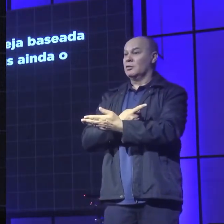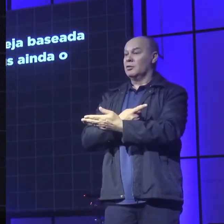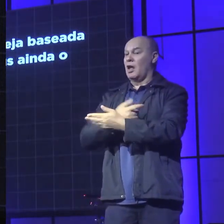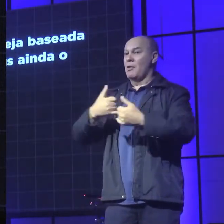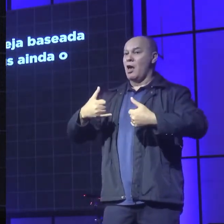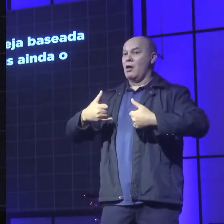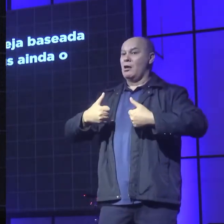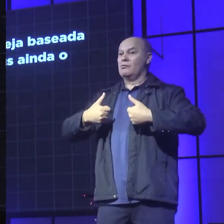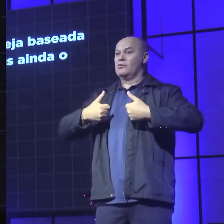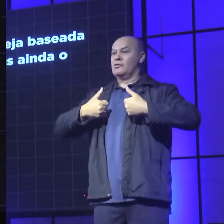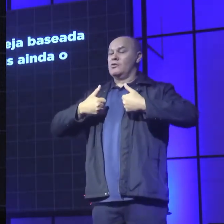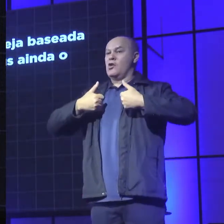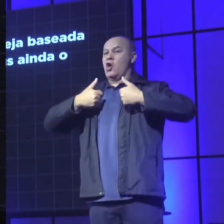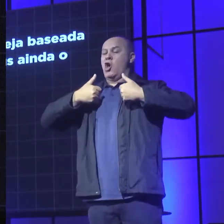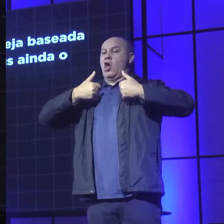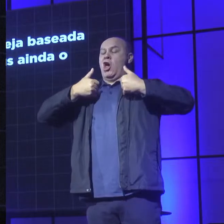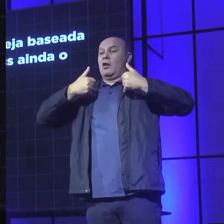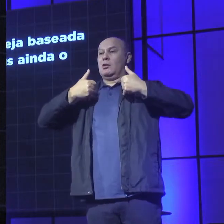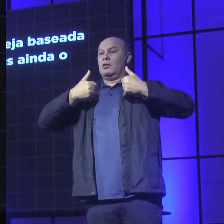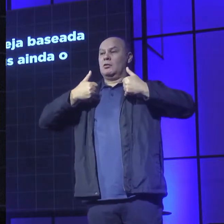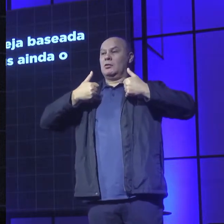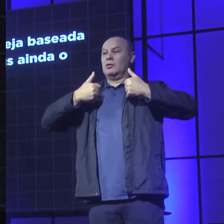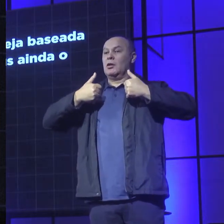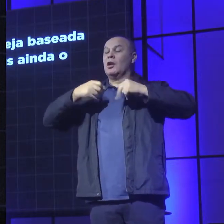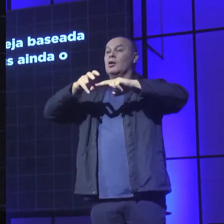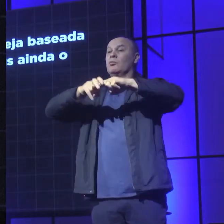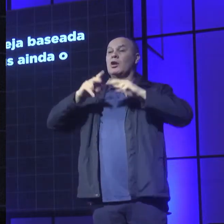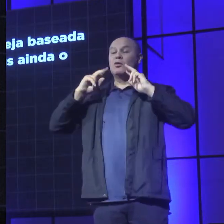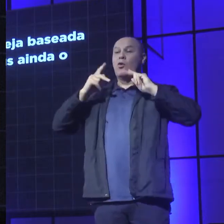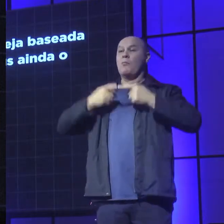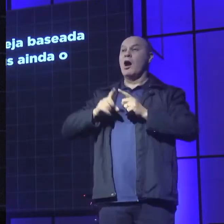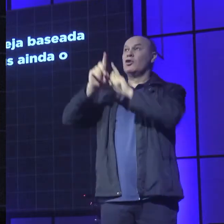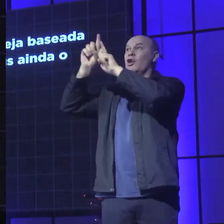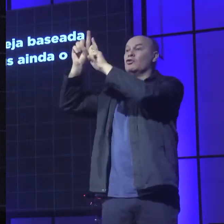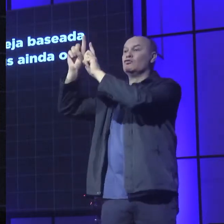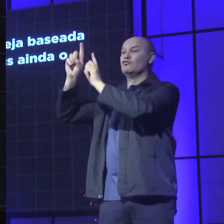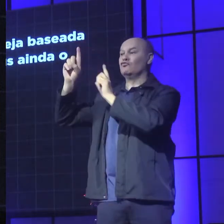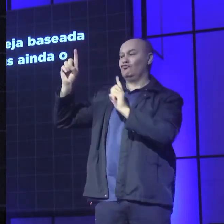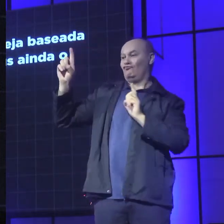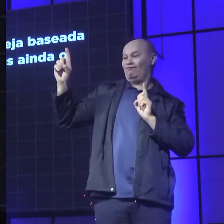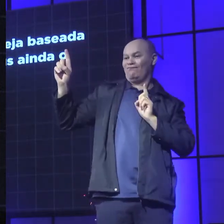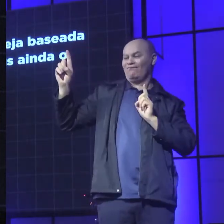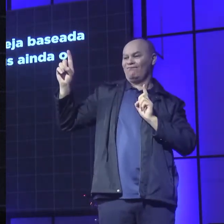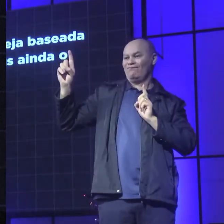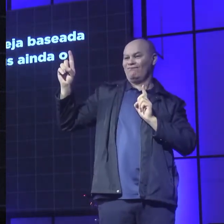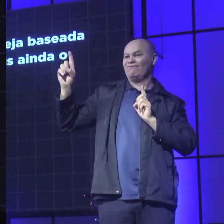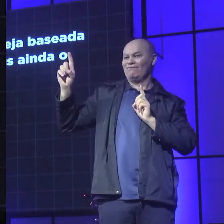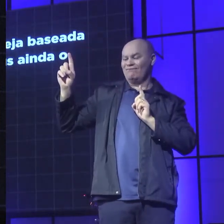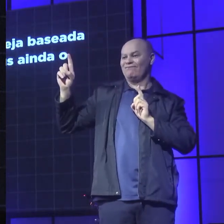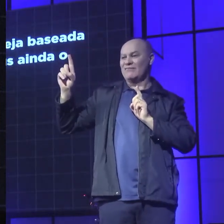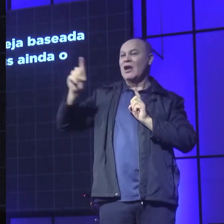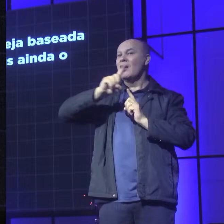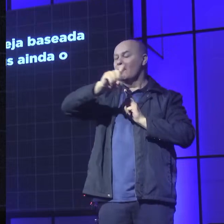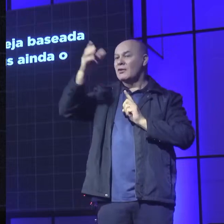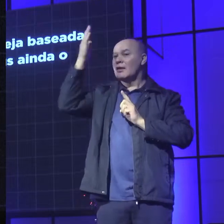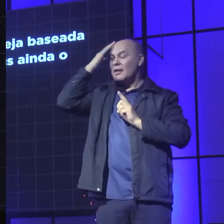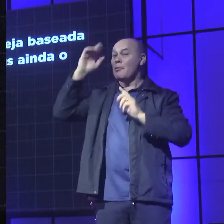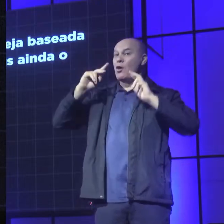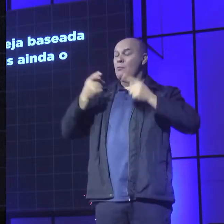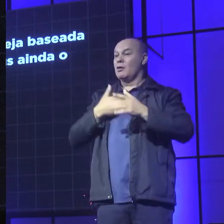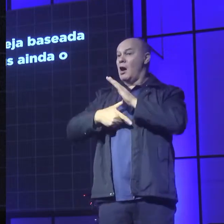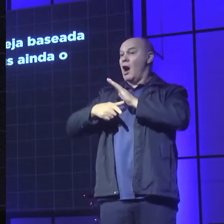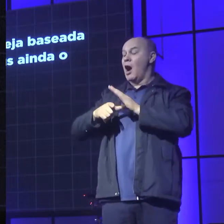veio a essa terra por causa de você, por causa de mim, porque eu e você não poderíamos ter um relacionamento com Deus se Ele não usasse de graça por